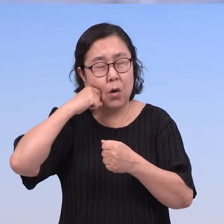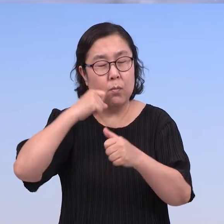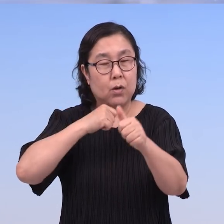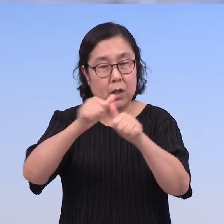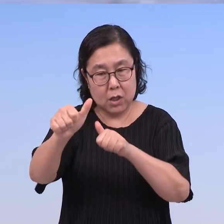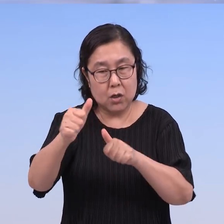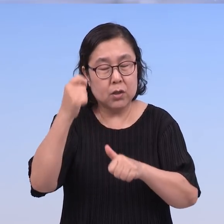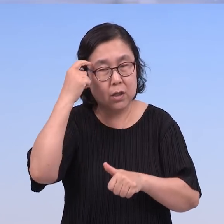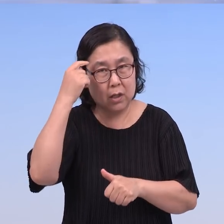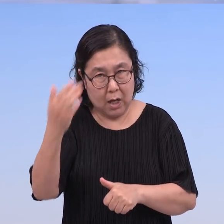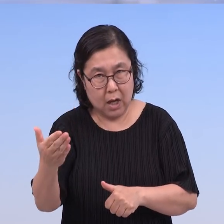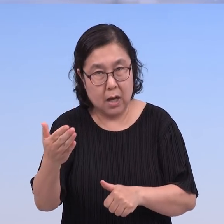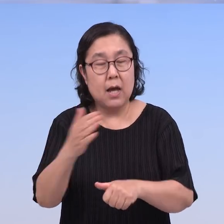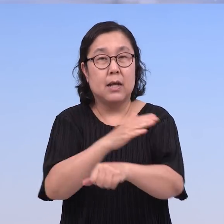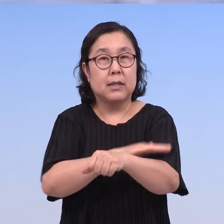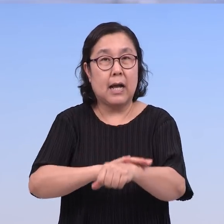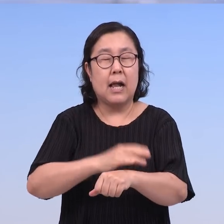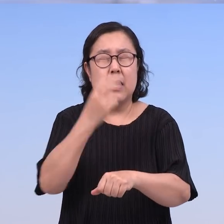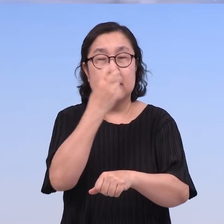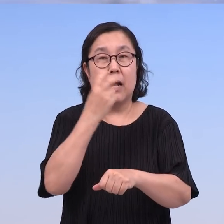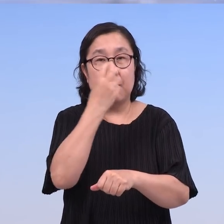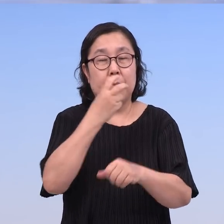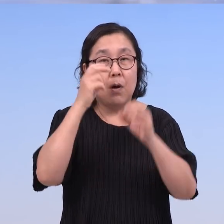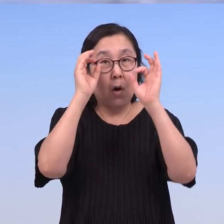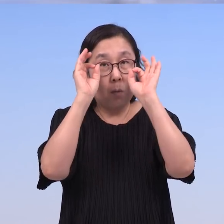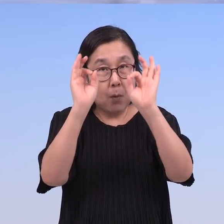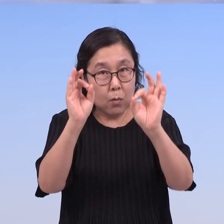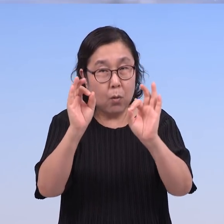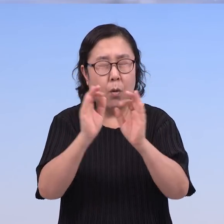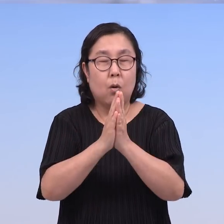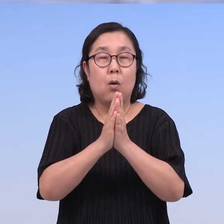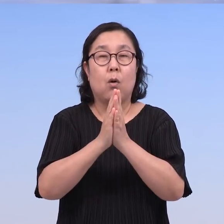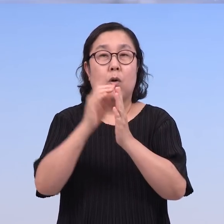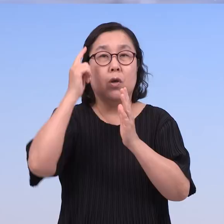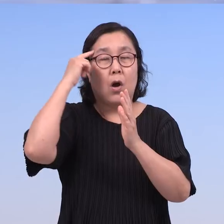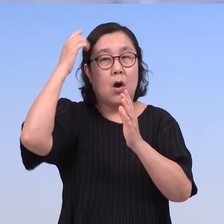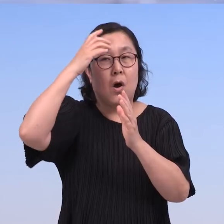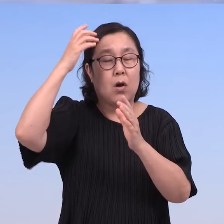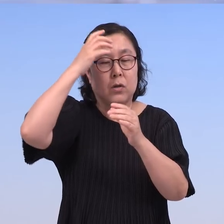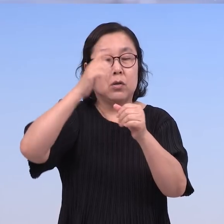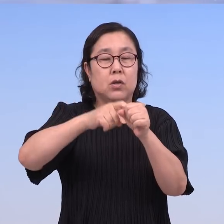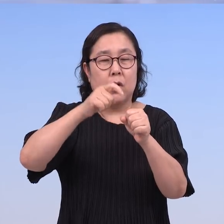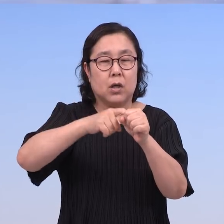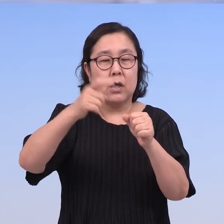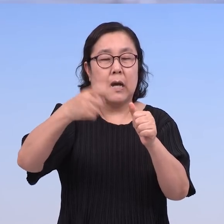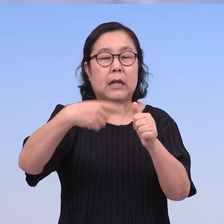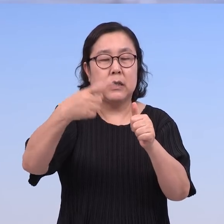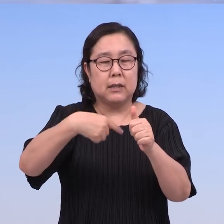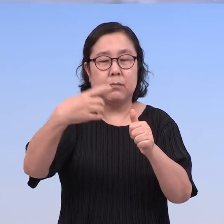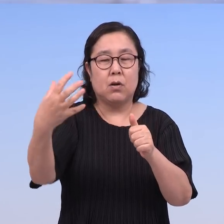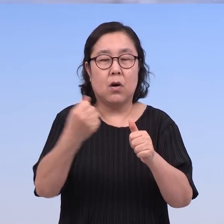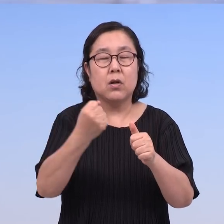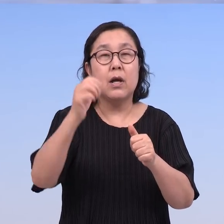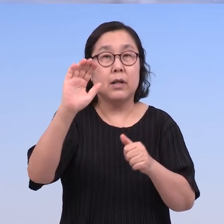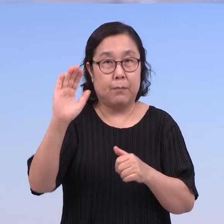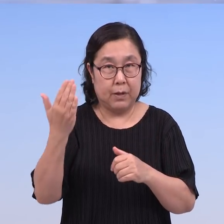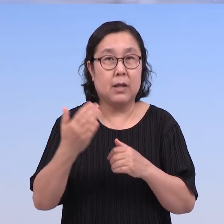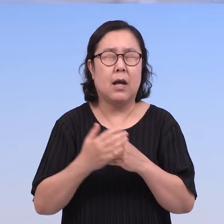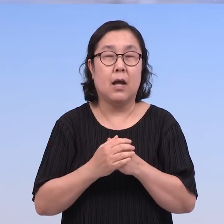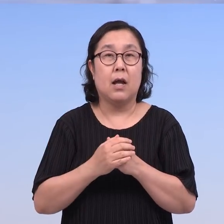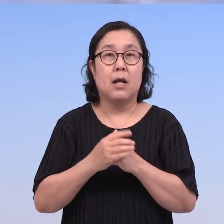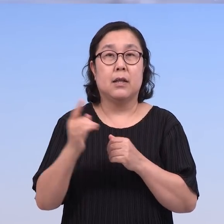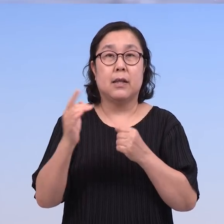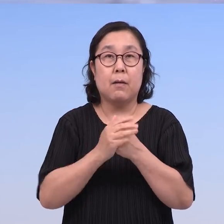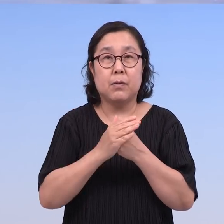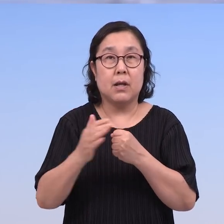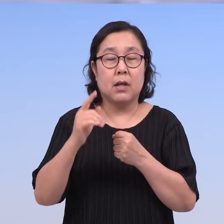있었나? 이걸 잘 살펴보면서 우리가 다니엘에게서 영적인 교훈을 찾아내야 된다는 것입니다. 그래서